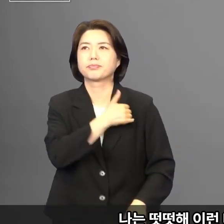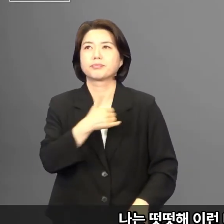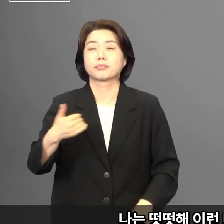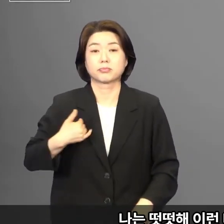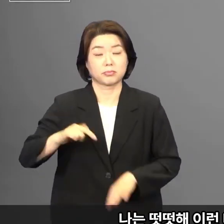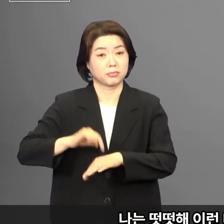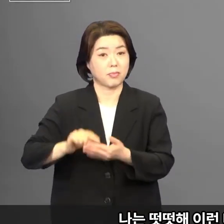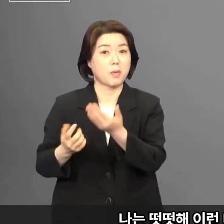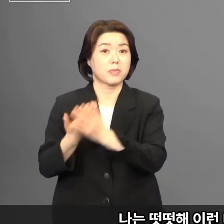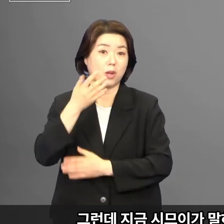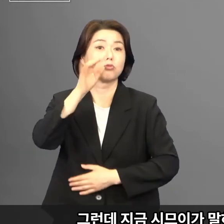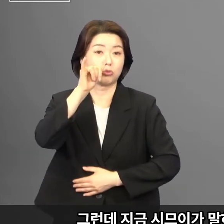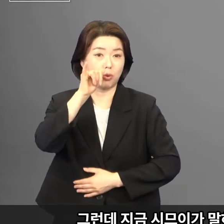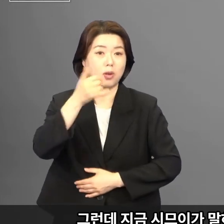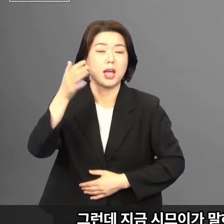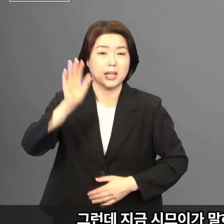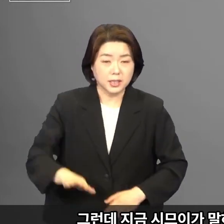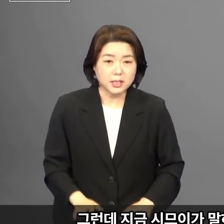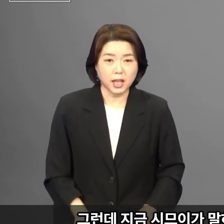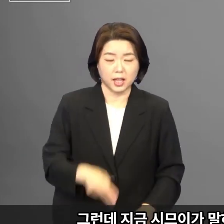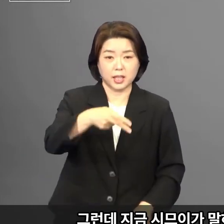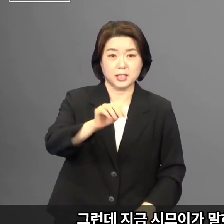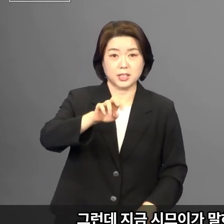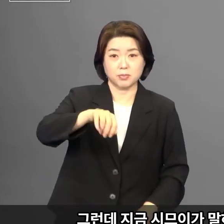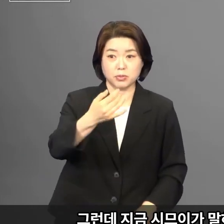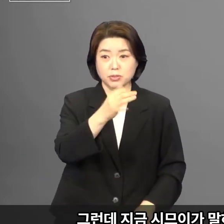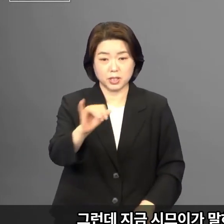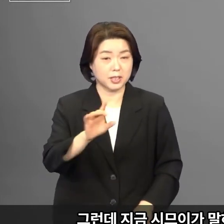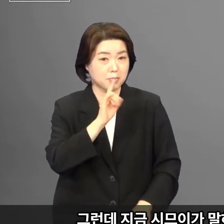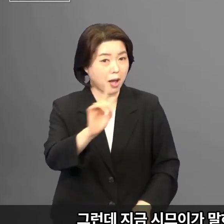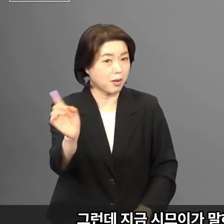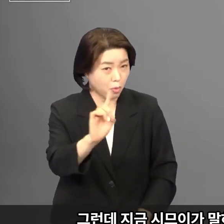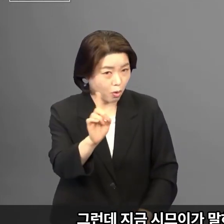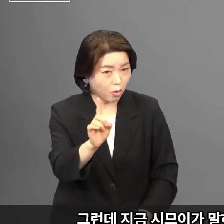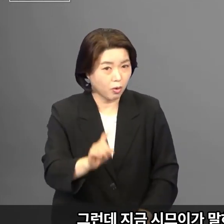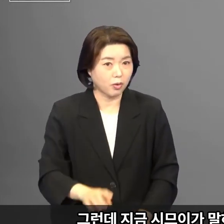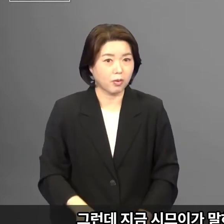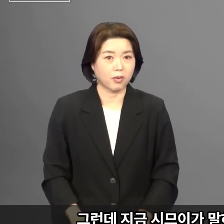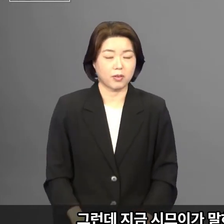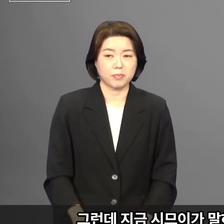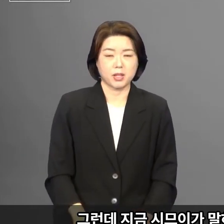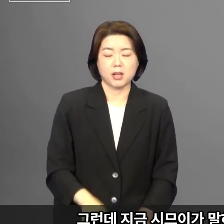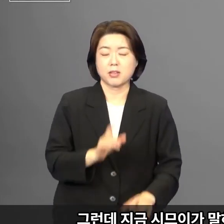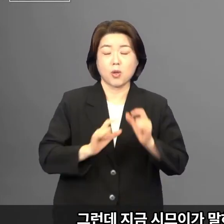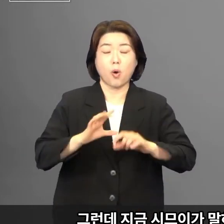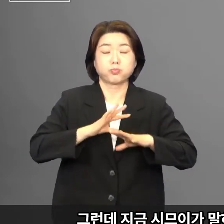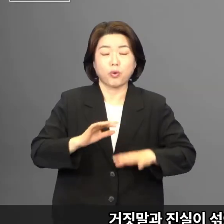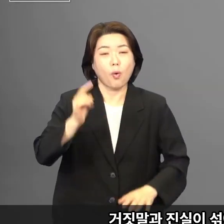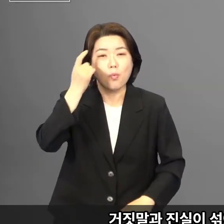마음은 가질 수가 있어요. 그런데 지금 시므이가 말하는 것은, 야, 이게 왜 치명적이냐면